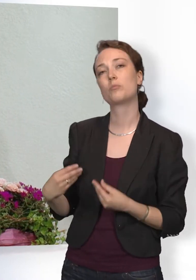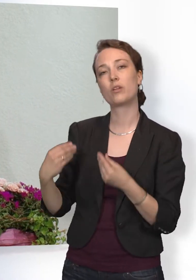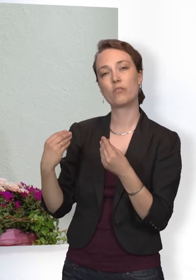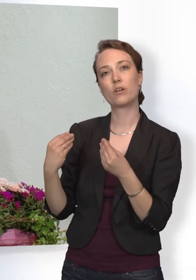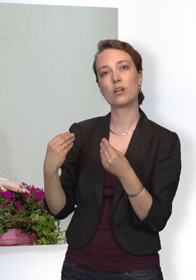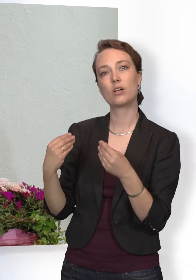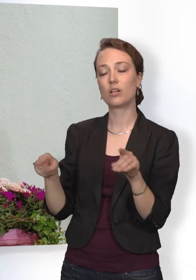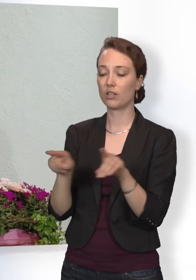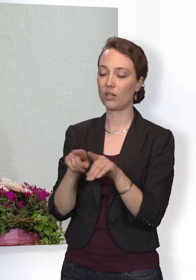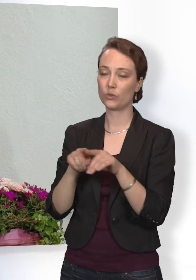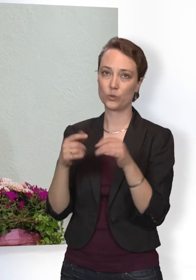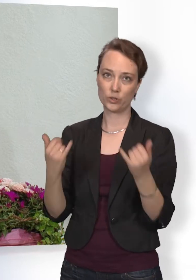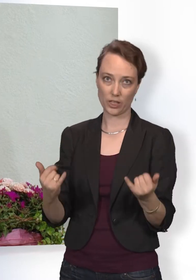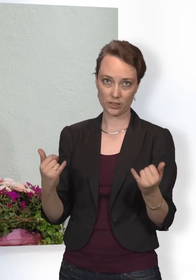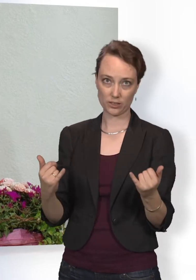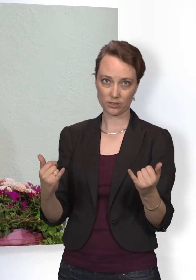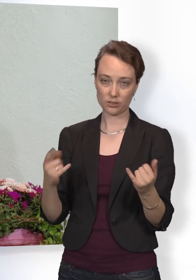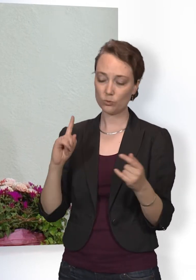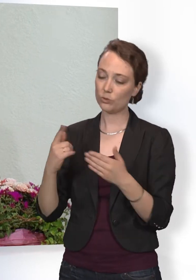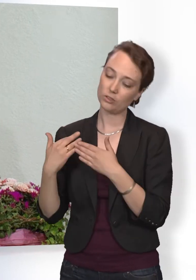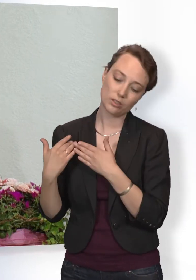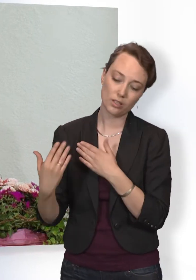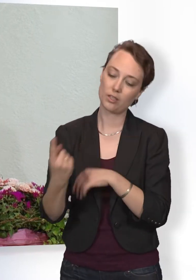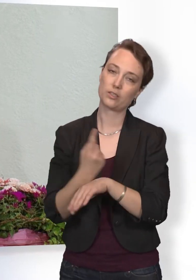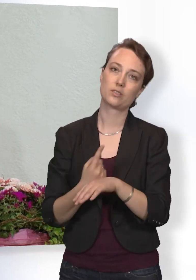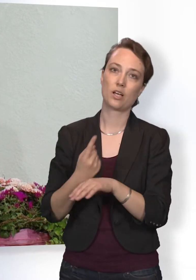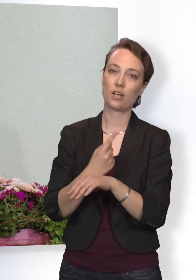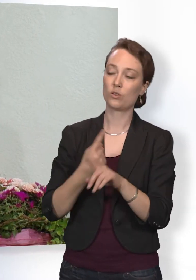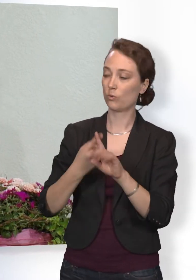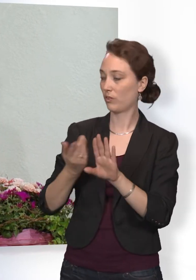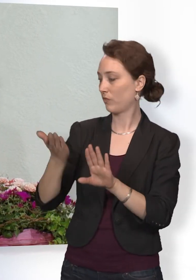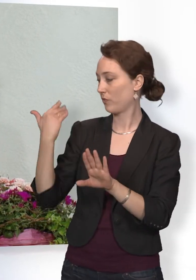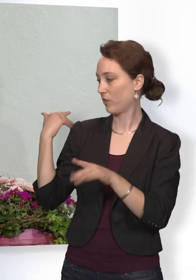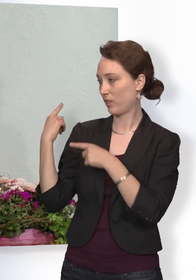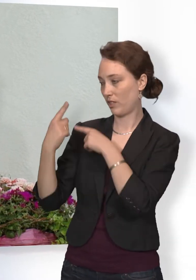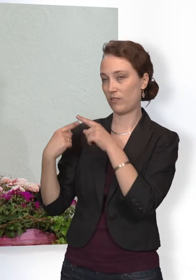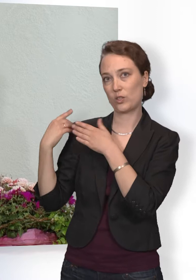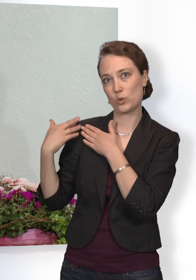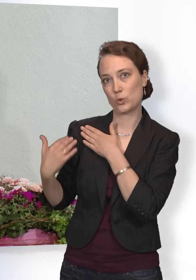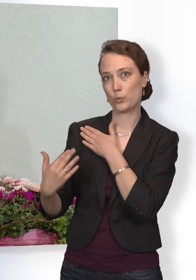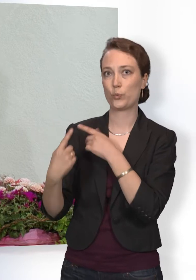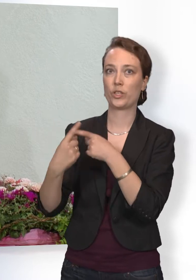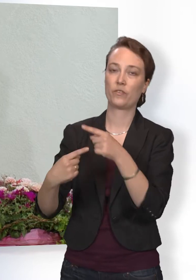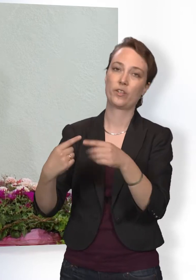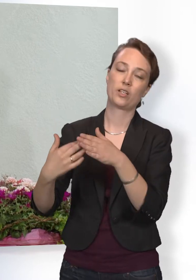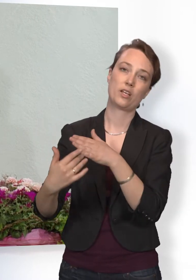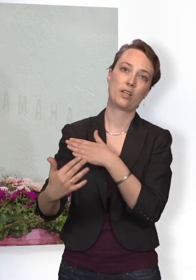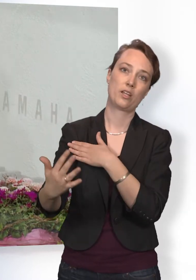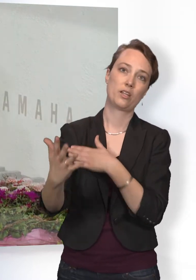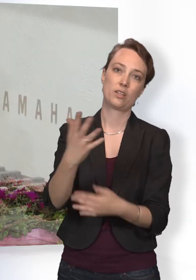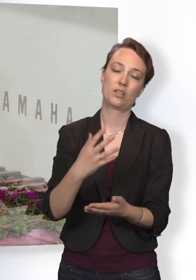Anfang, so auch jetzt und alle Zeit und von Ewigkeit zu Ewigkeit.